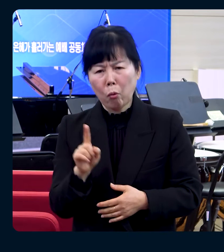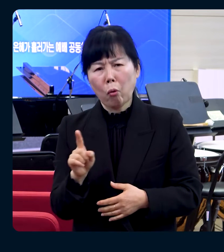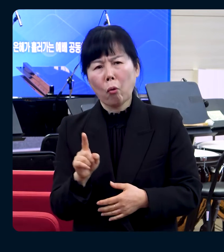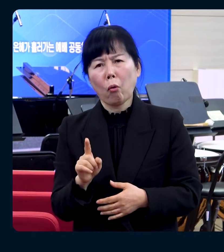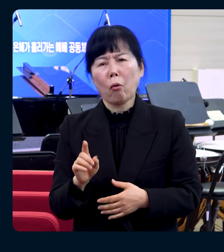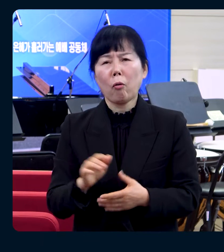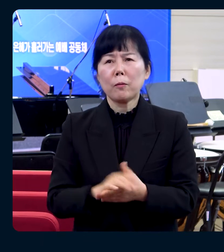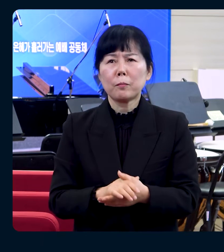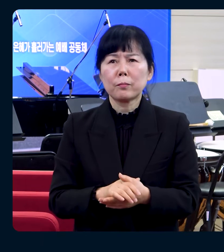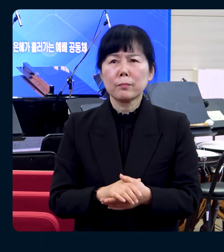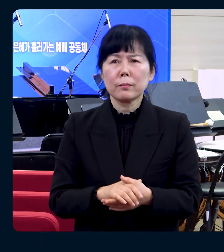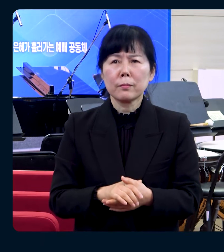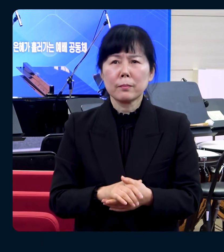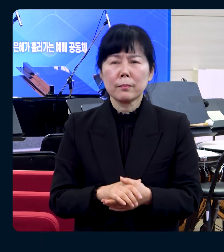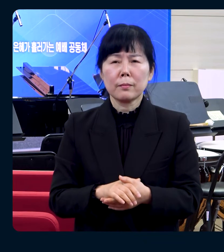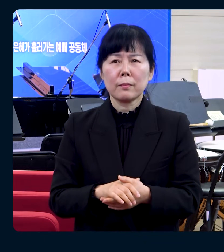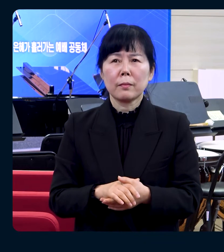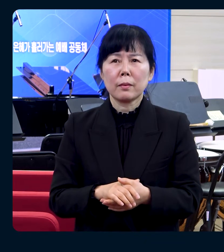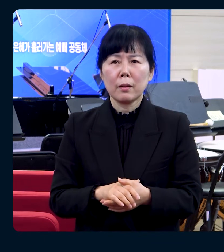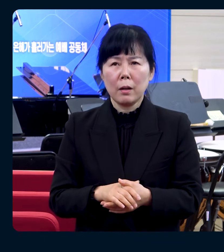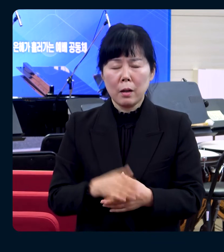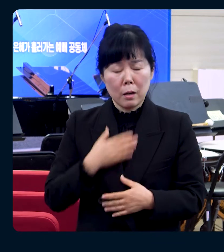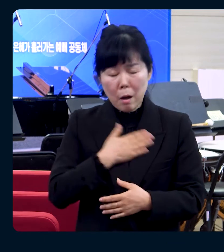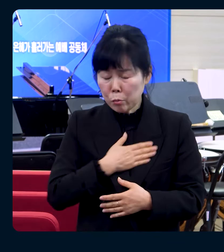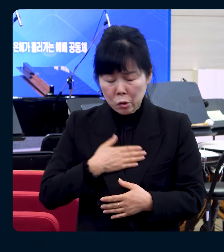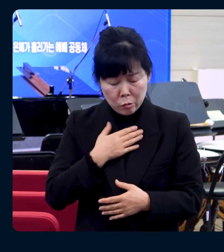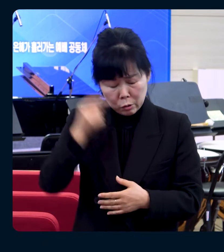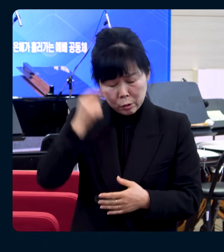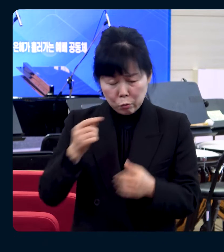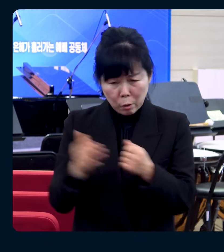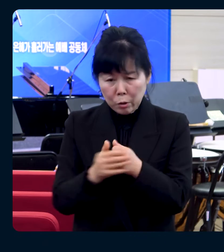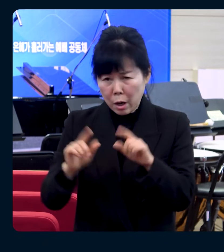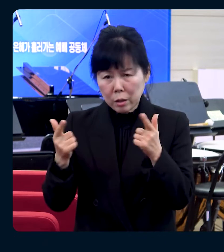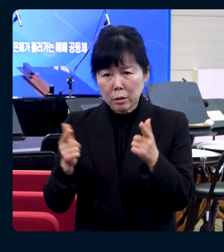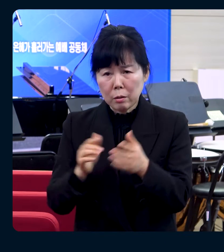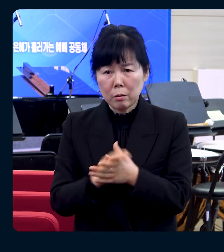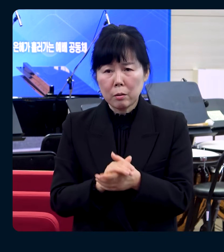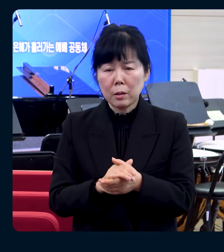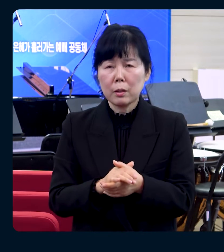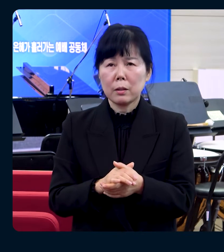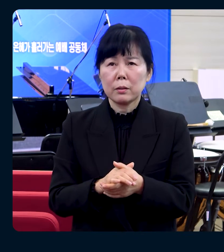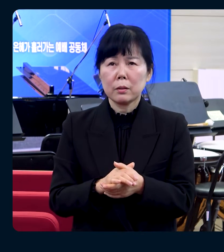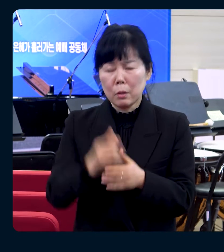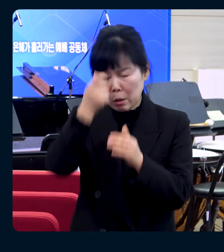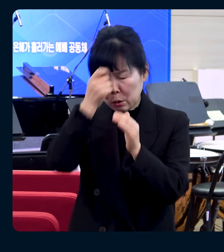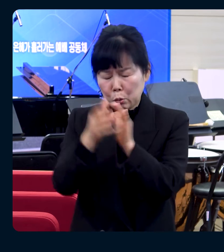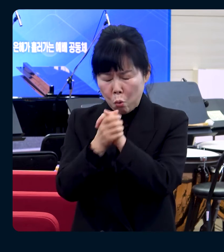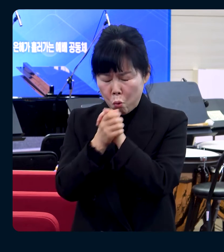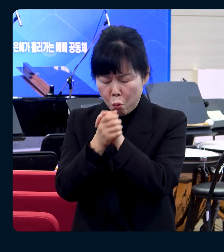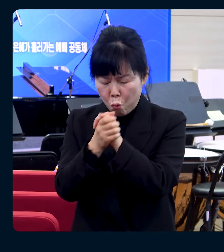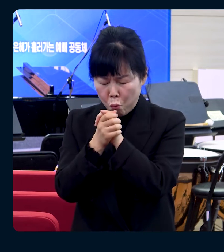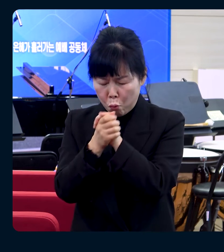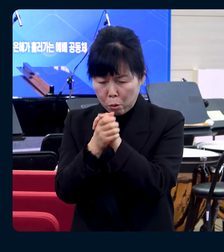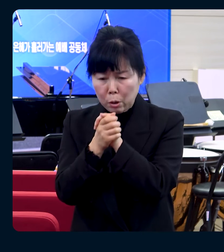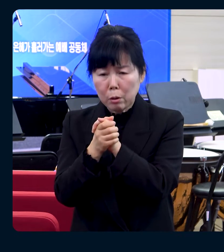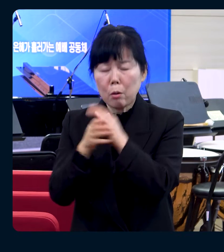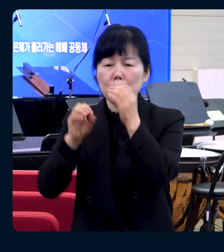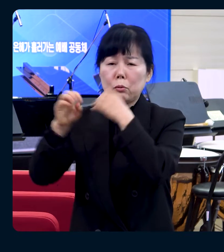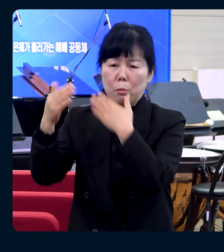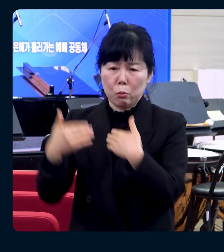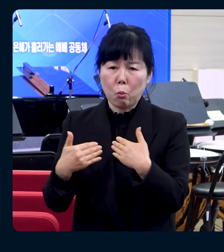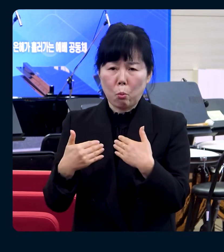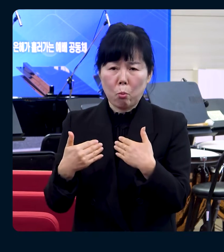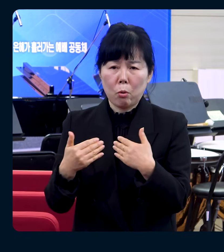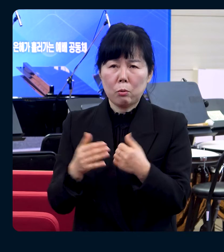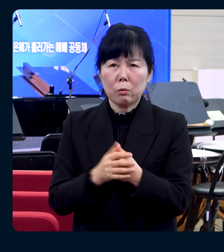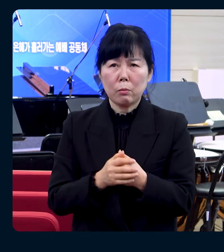사실 그게 또 그렇잖아요. 감정적으로 확 가는 게 신학교가 아닌데 뭐 이런 느낌이 왔다고 그냥 갑자기 뭐 그거 다 할 수도 없고 또 이래서 안